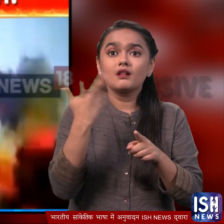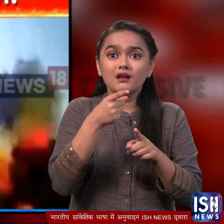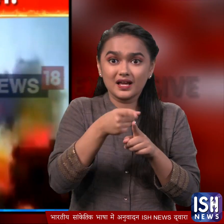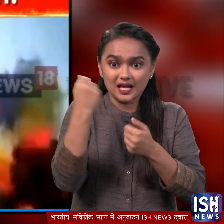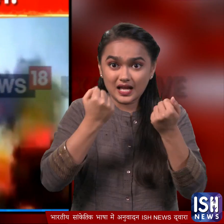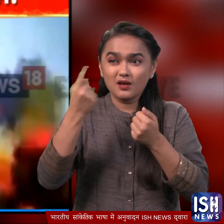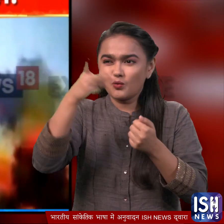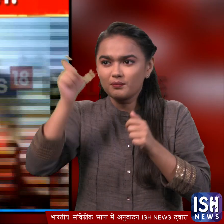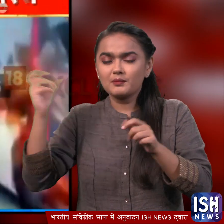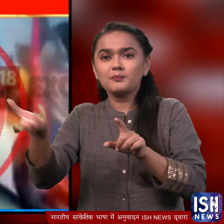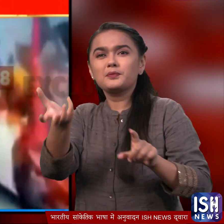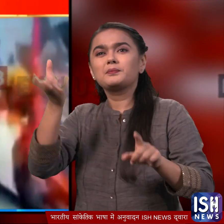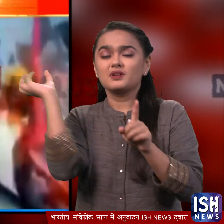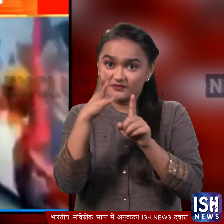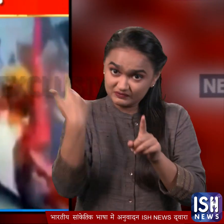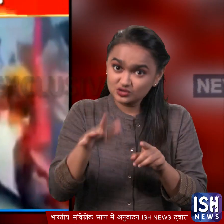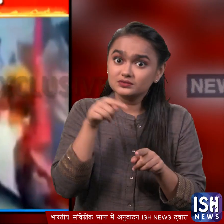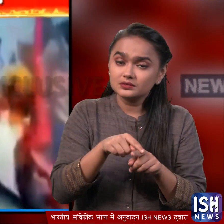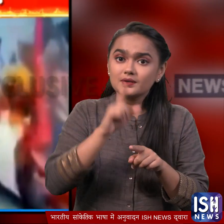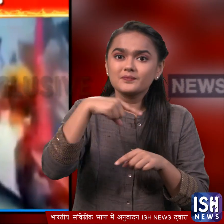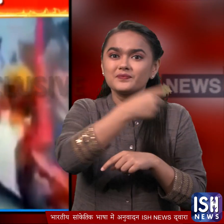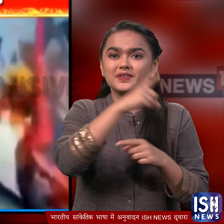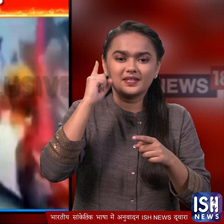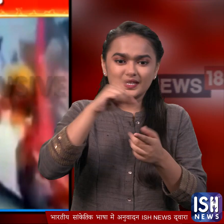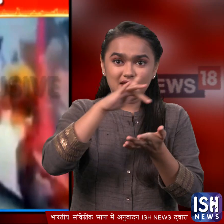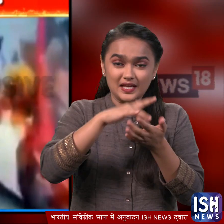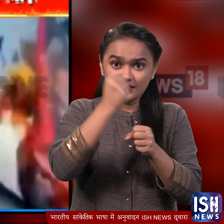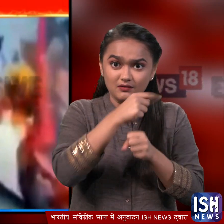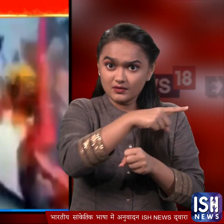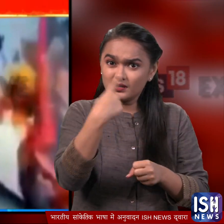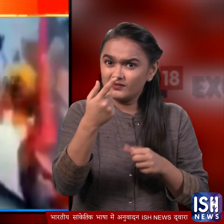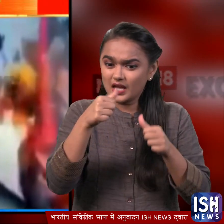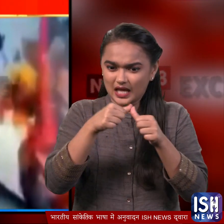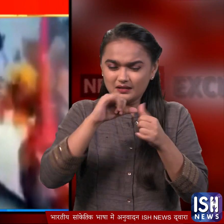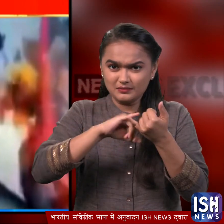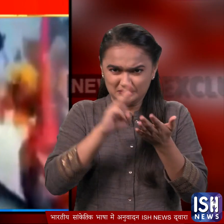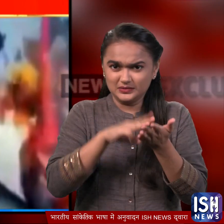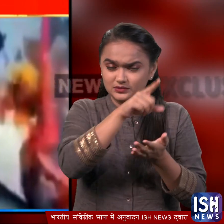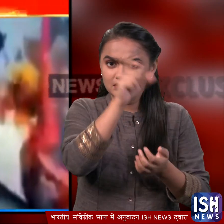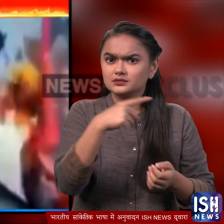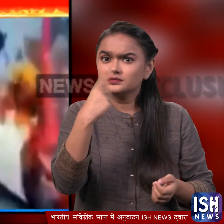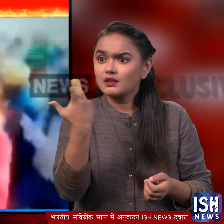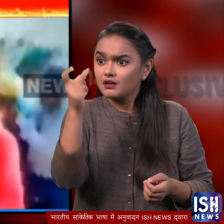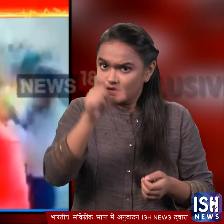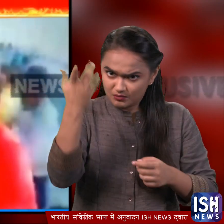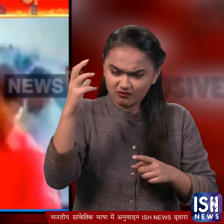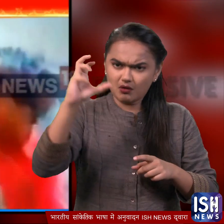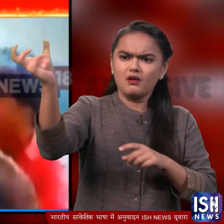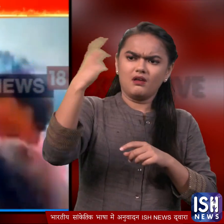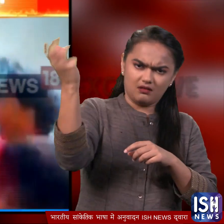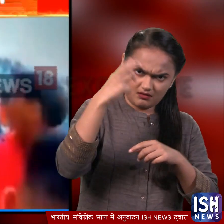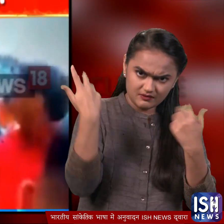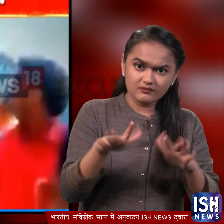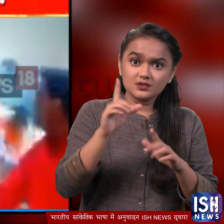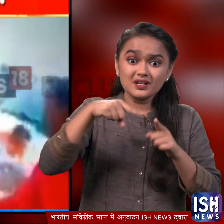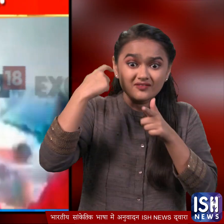कि गाड़ी पर हमला किया गया था। केंद्रीय गृह राज्य मंत्री अजय मिश्रा तो आरोप भी लगा चुके हैं कि पहले गाड़ी पर पथराव हुआ था। ये वीडियो जैसे ही